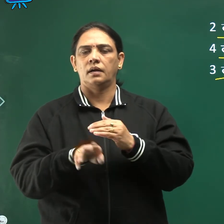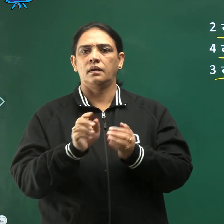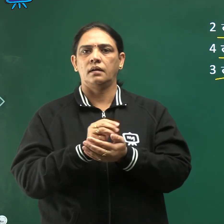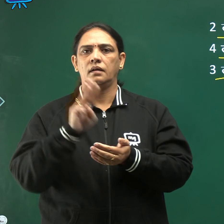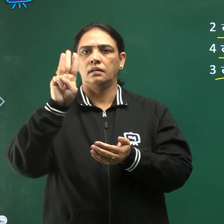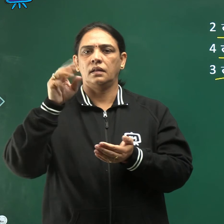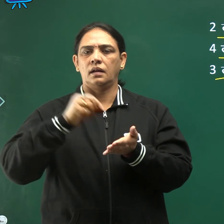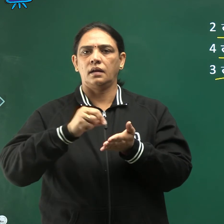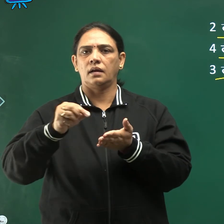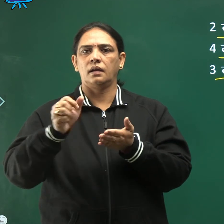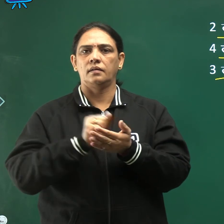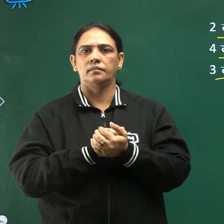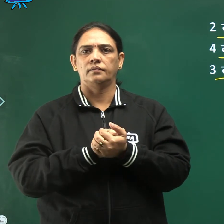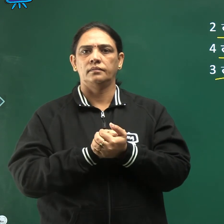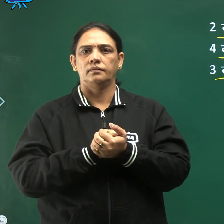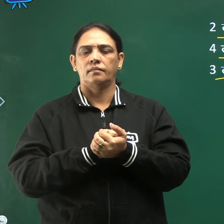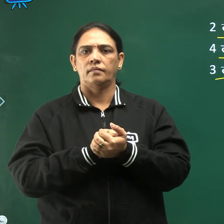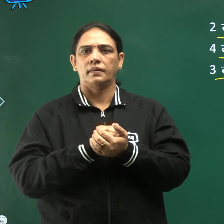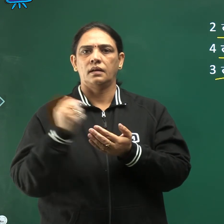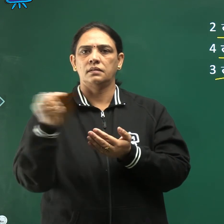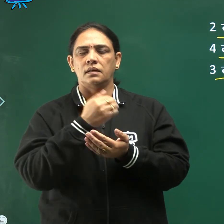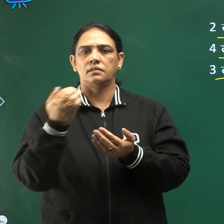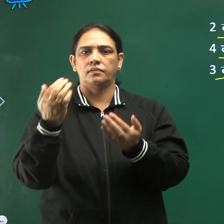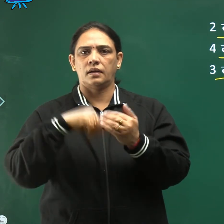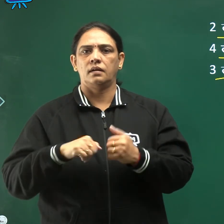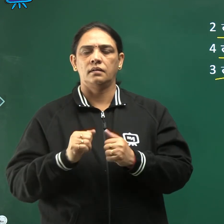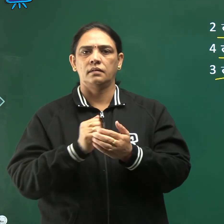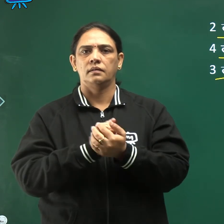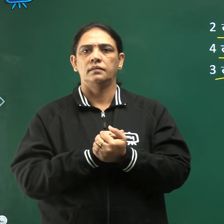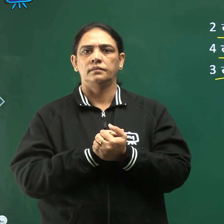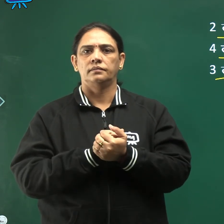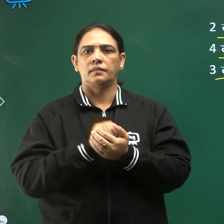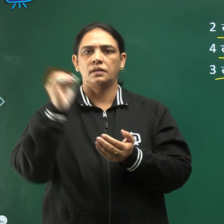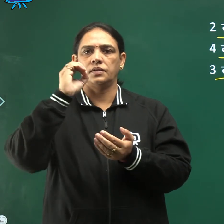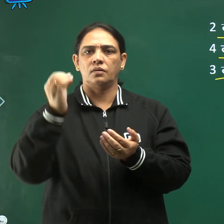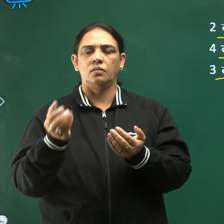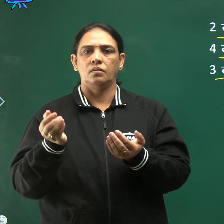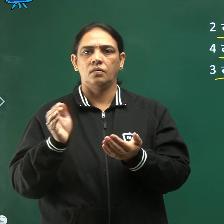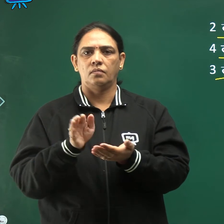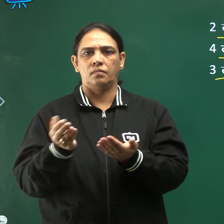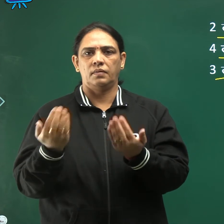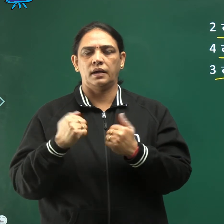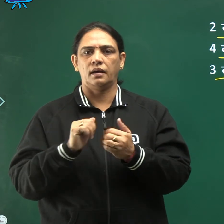3 लिखेंगे और शेषफल 0 आ जाएगा।